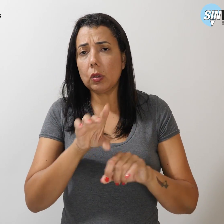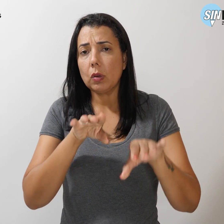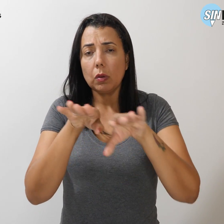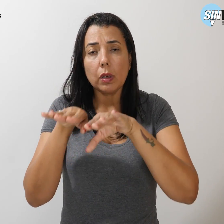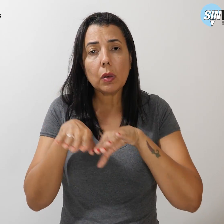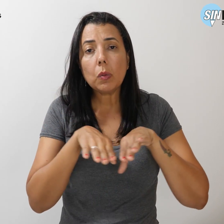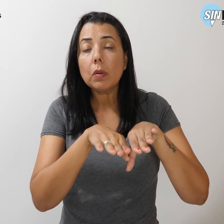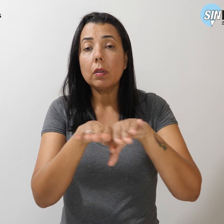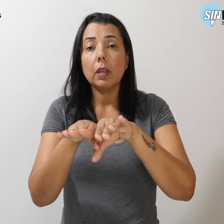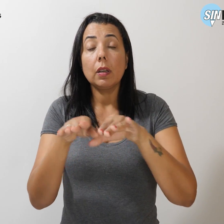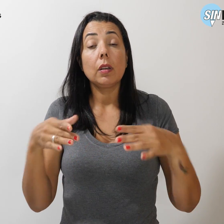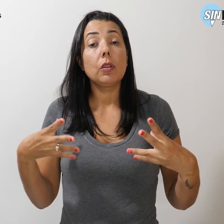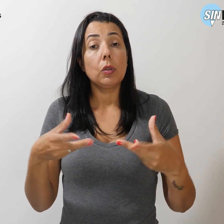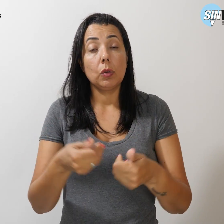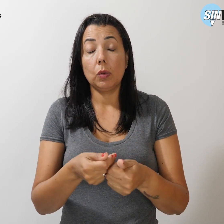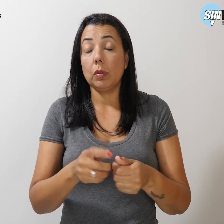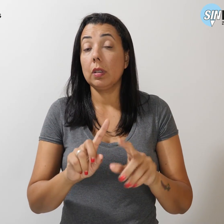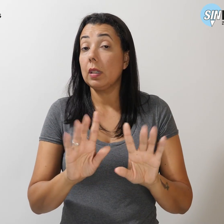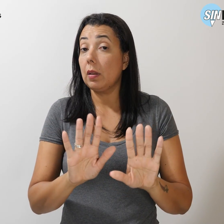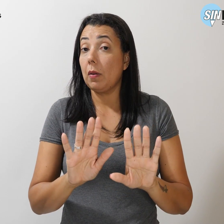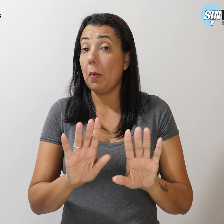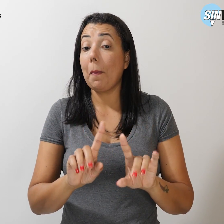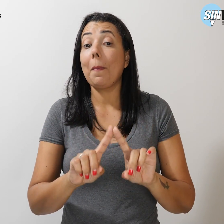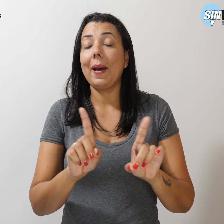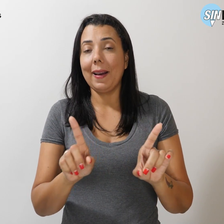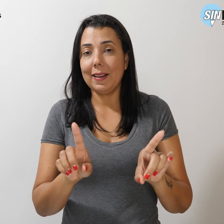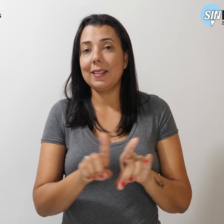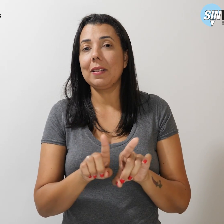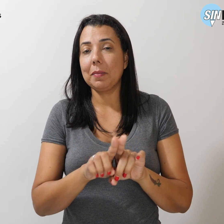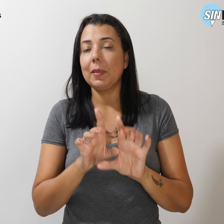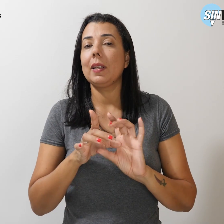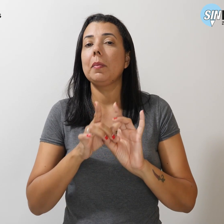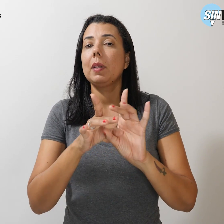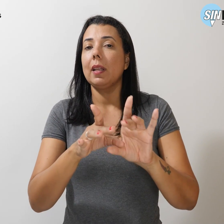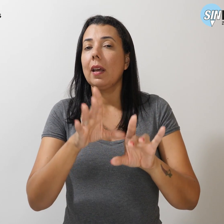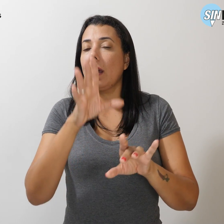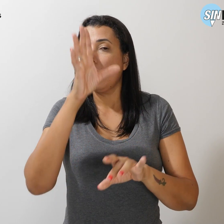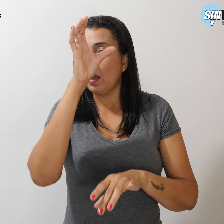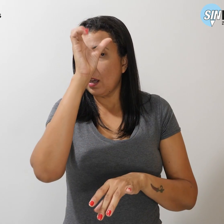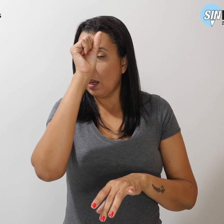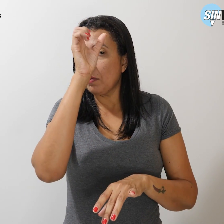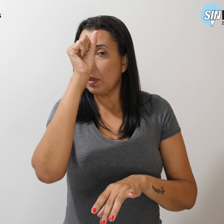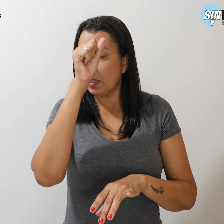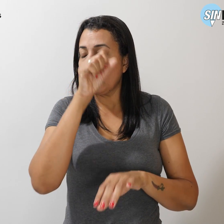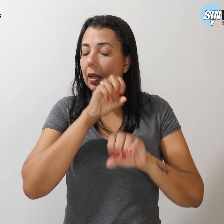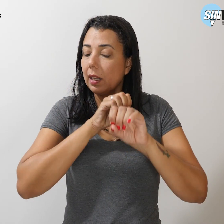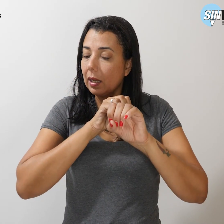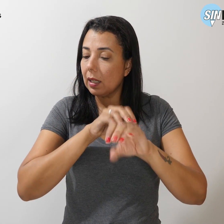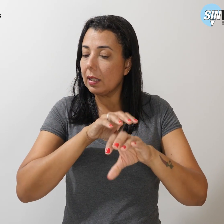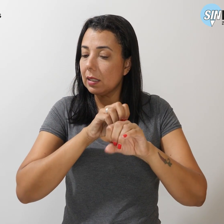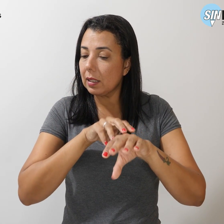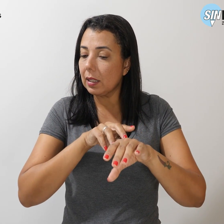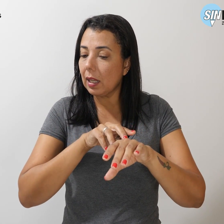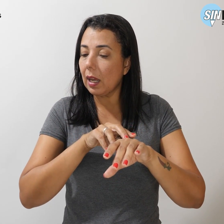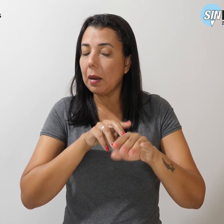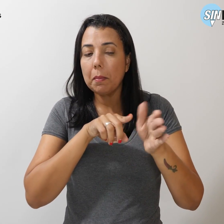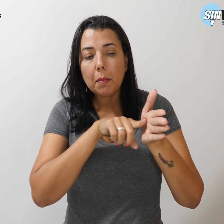igualdade plena, mas também a liberdade de aprender, ensinar, pesquisar